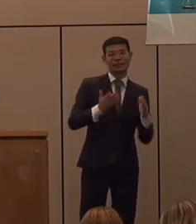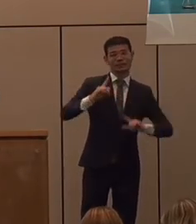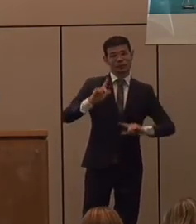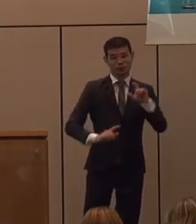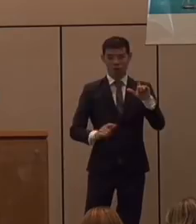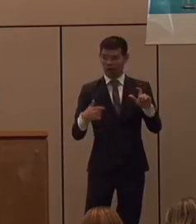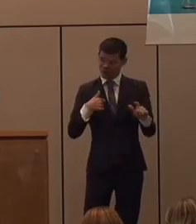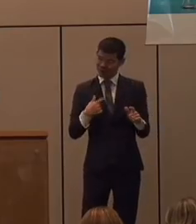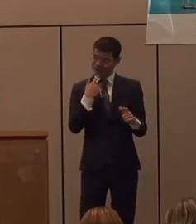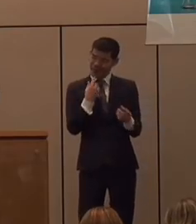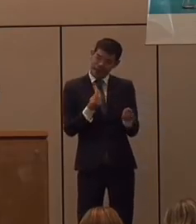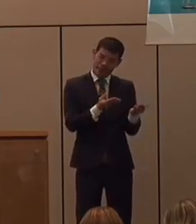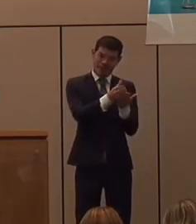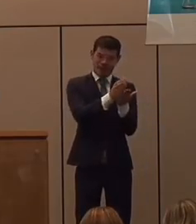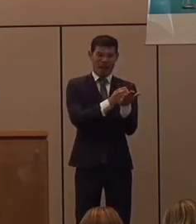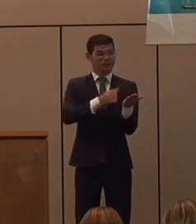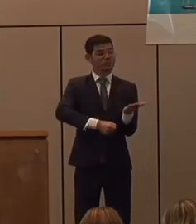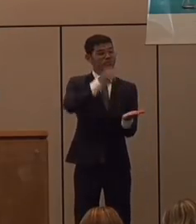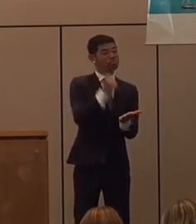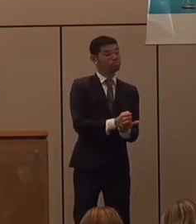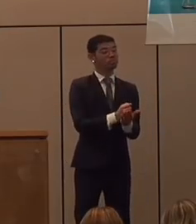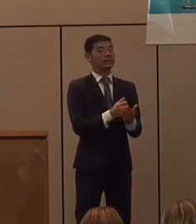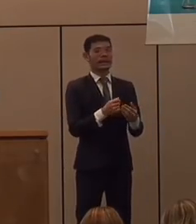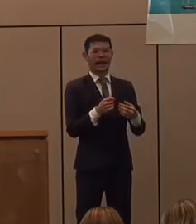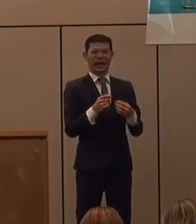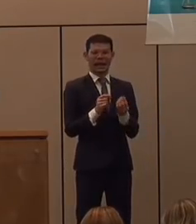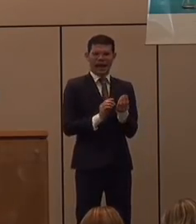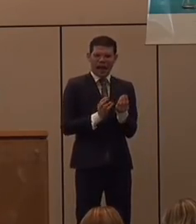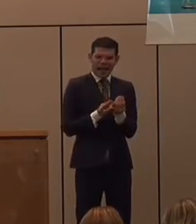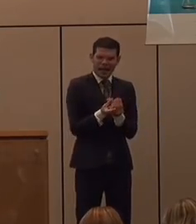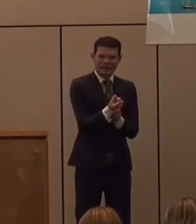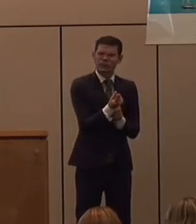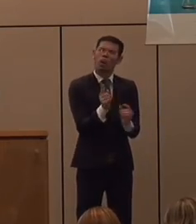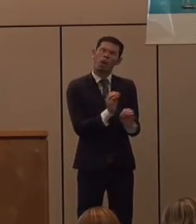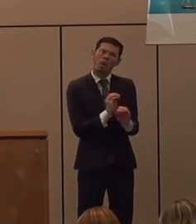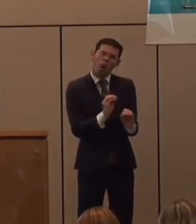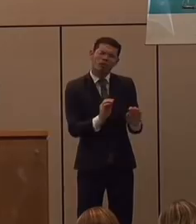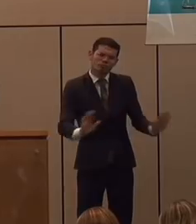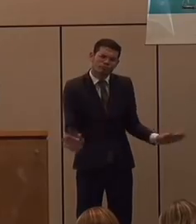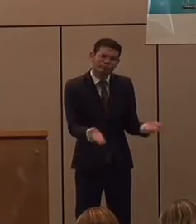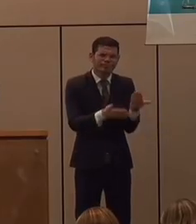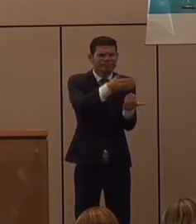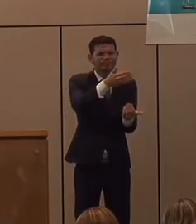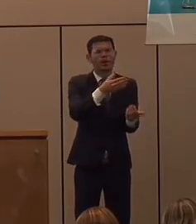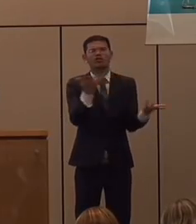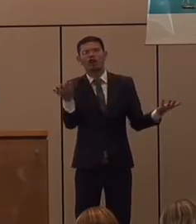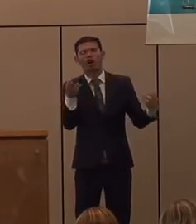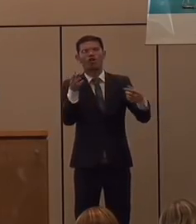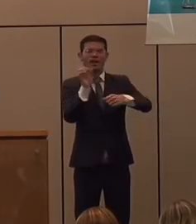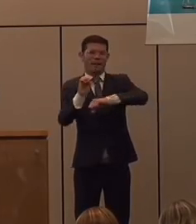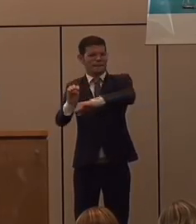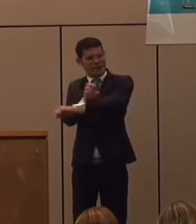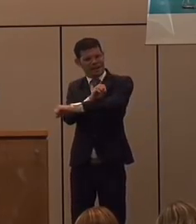hecho simplemente para imponer un nuevo requisito a los prestadores sino que les hemos facilitado la manera de hacerlo a través de la plataforma de calificas